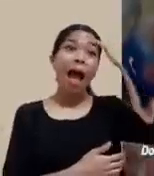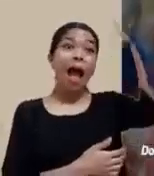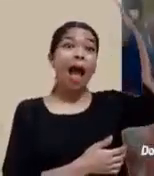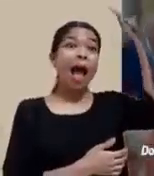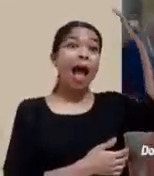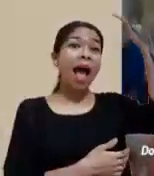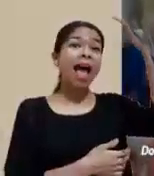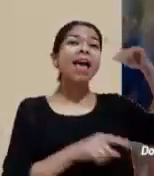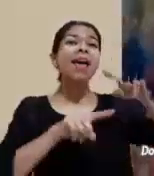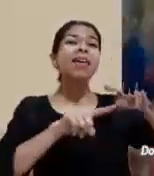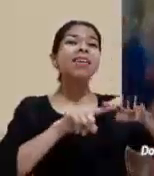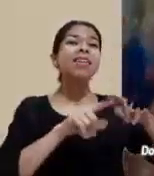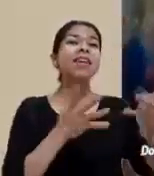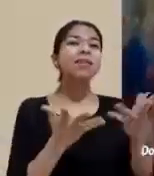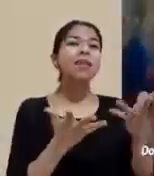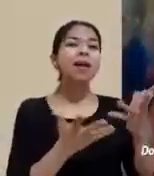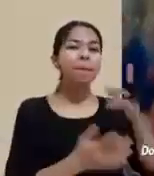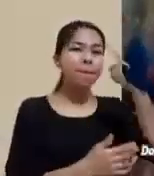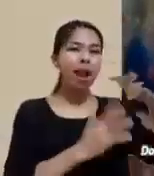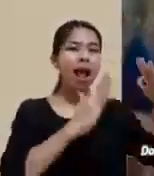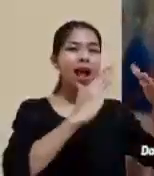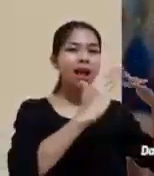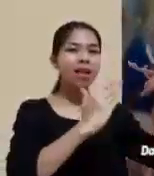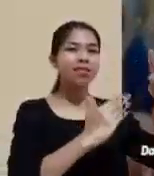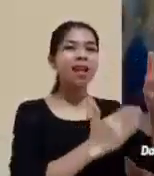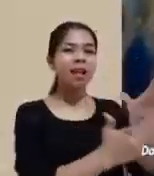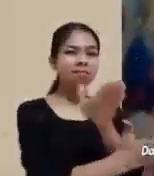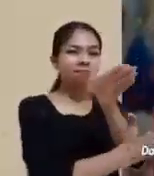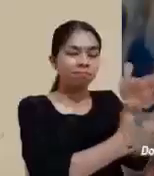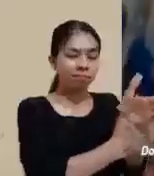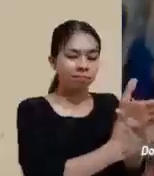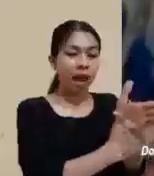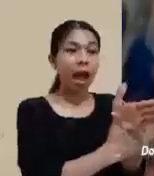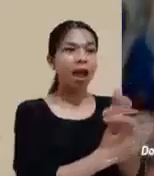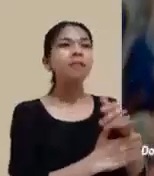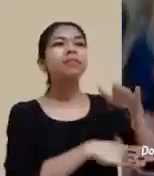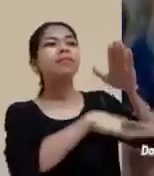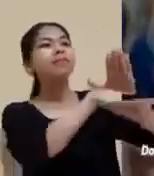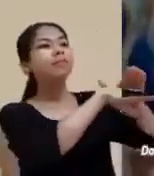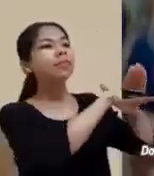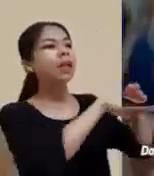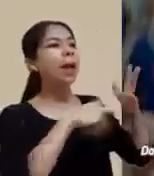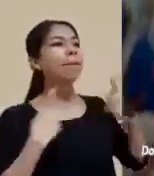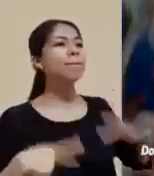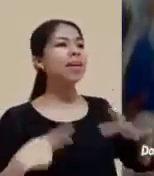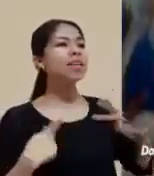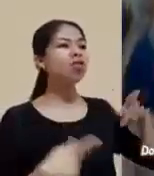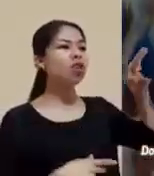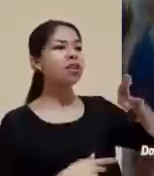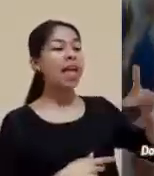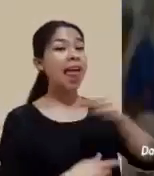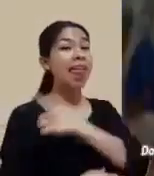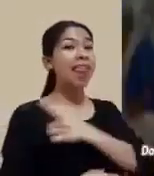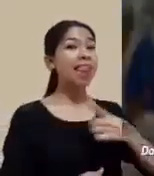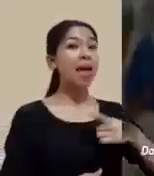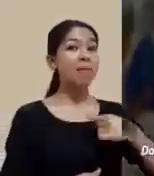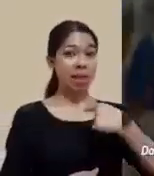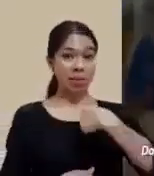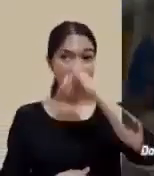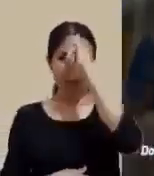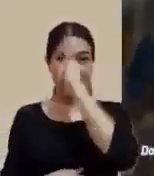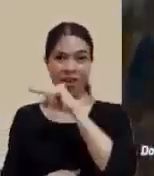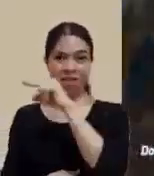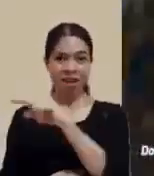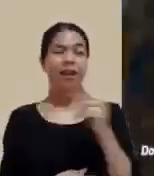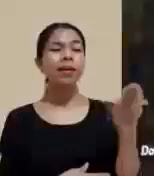que me reciba en su casa cuando me despidan. Entonces fue llamando uno por uno a los deudores de su amo.